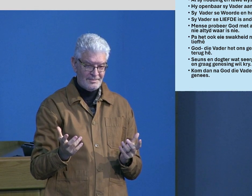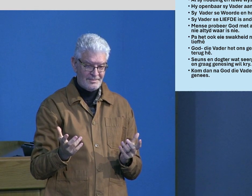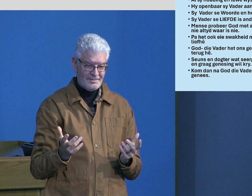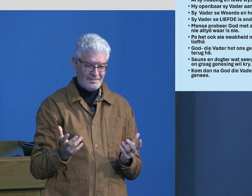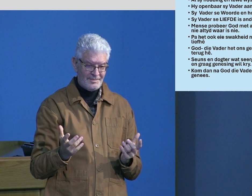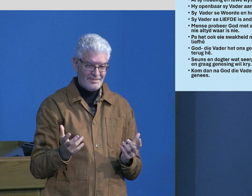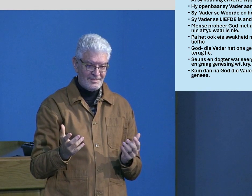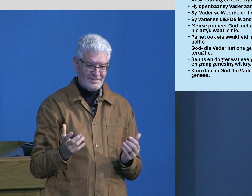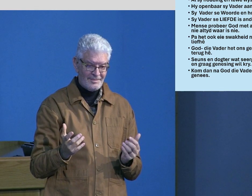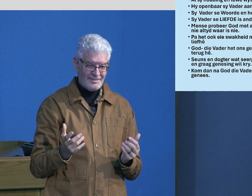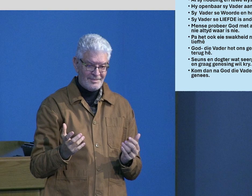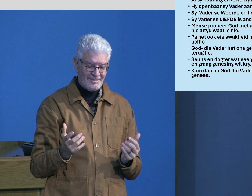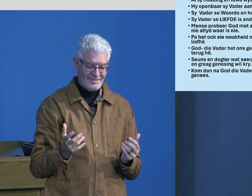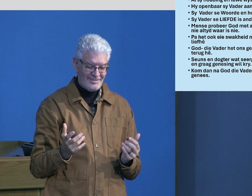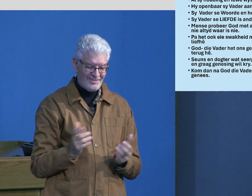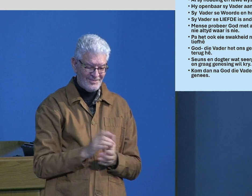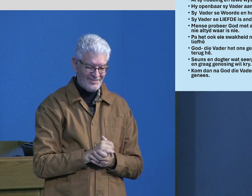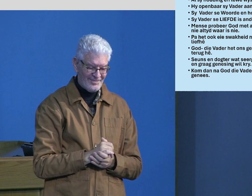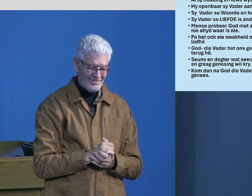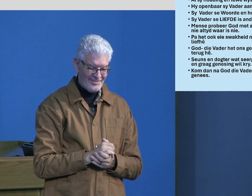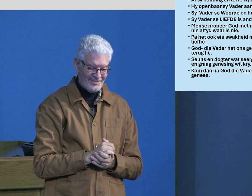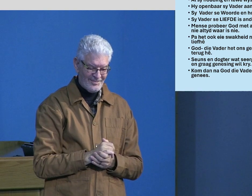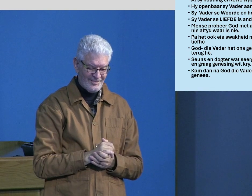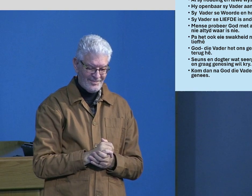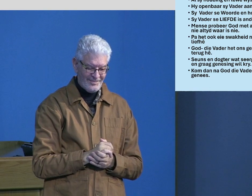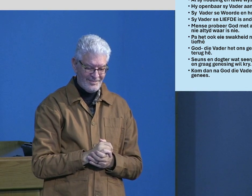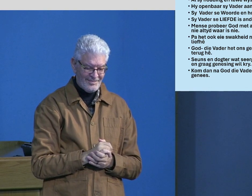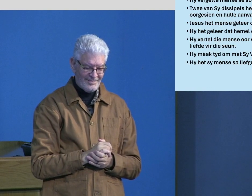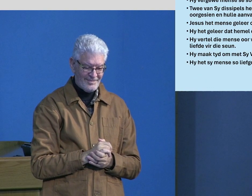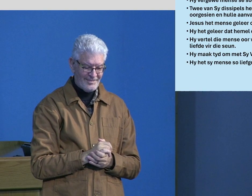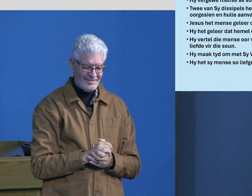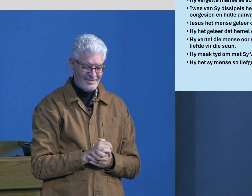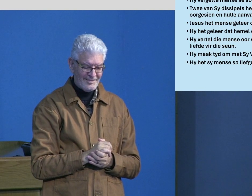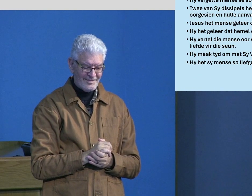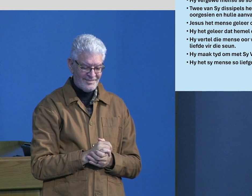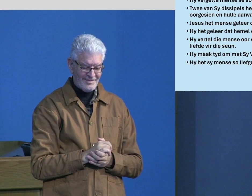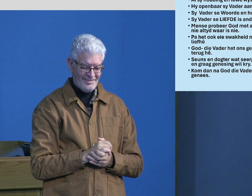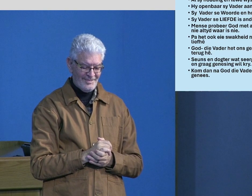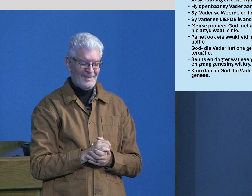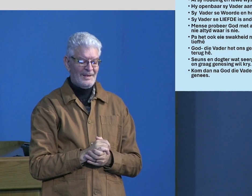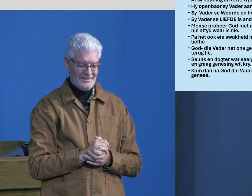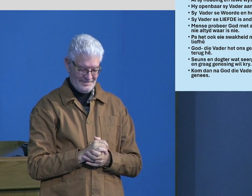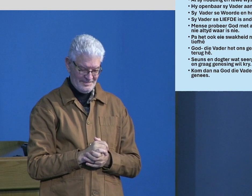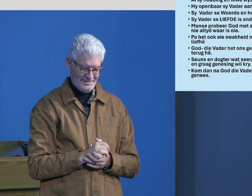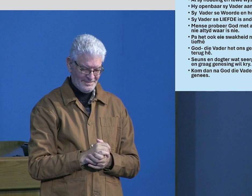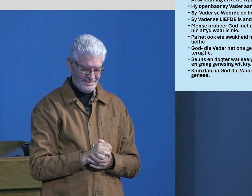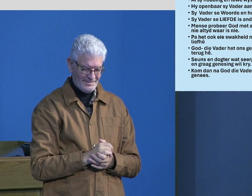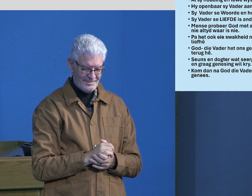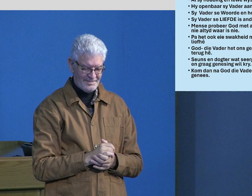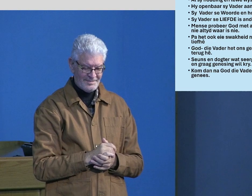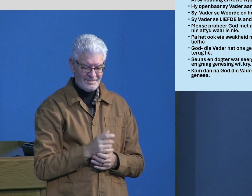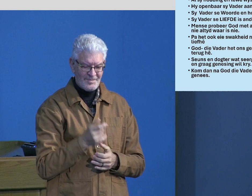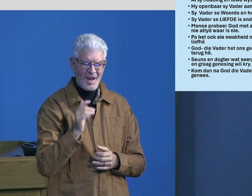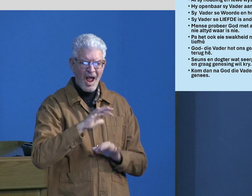Ons het nou 'n bietjie vinnig voor aanbeweeg. Ons gaan teruggaan.